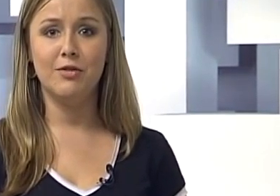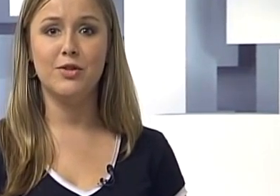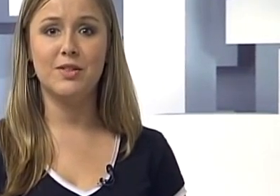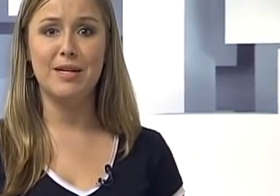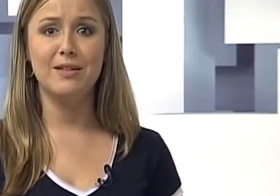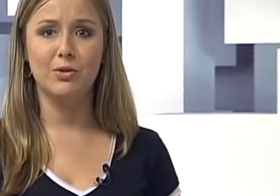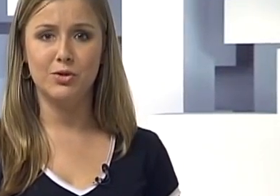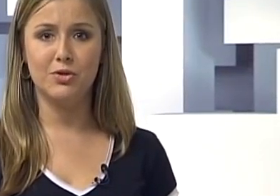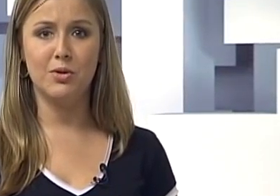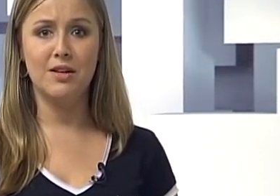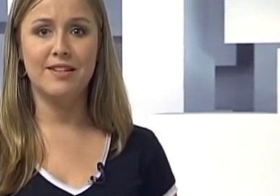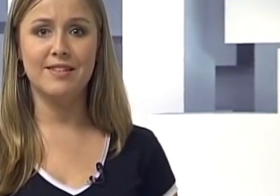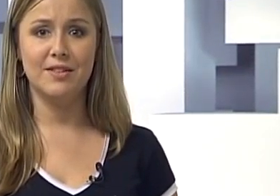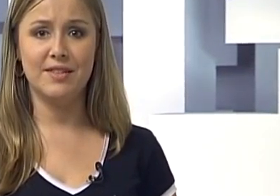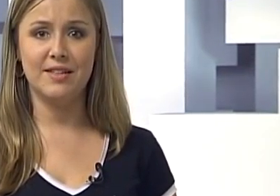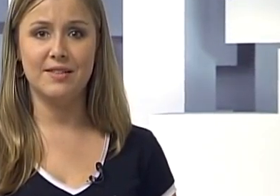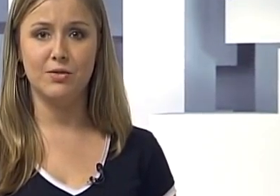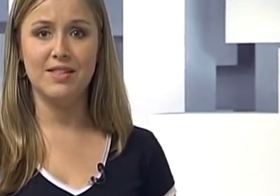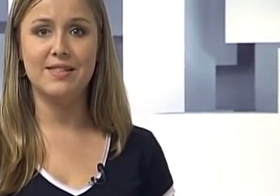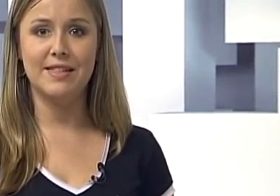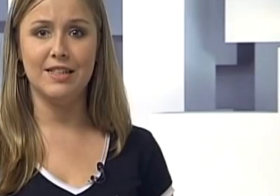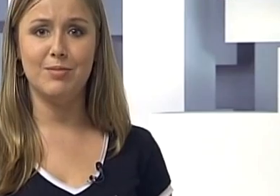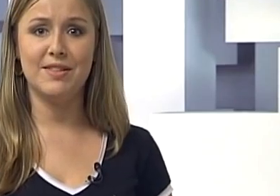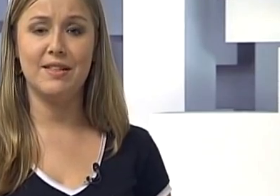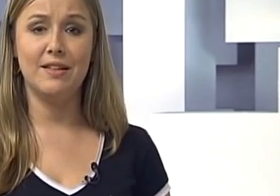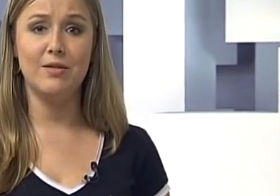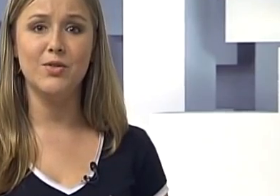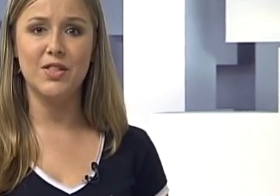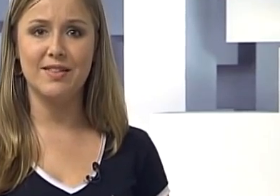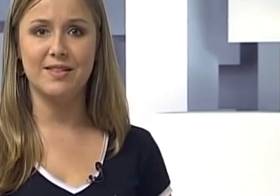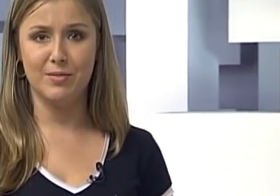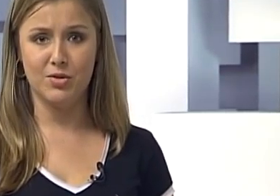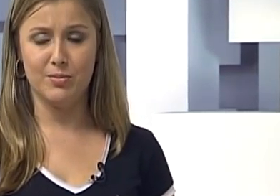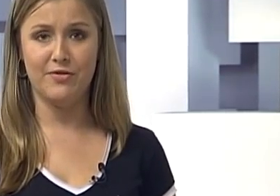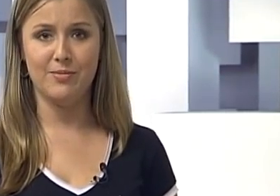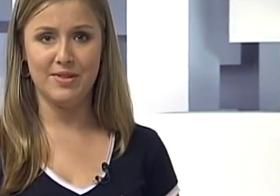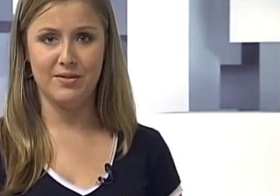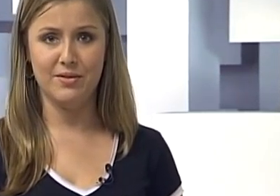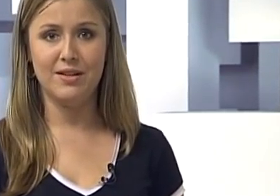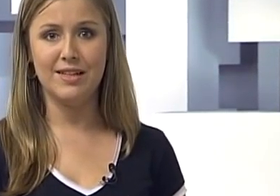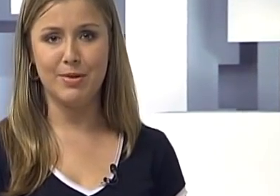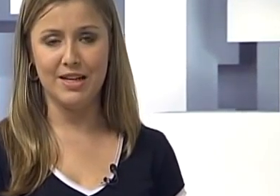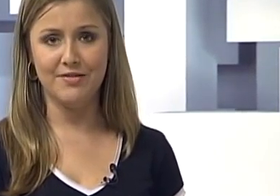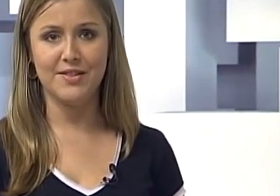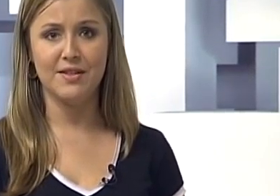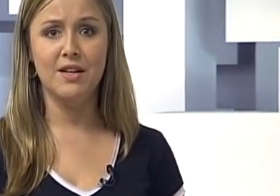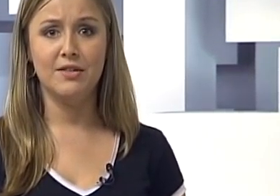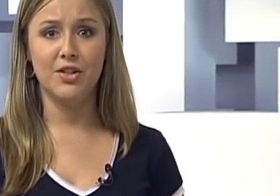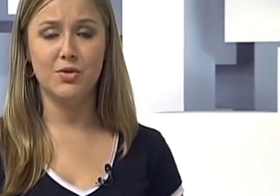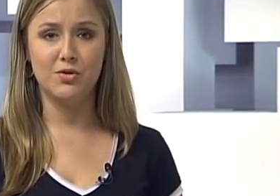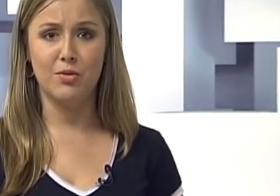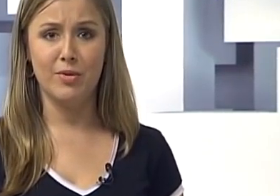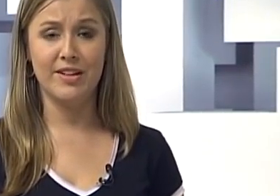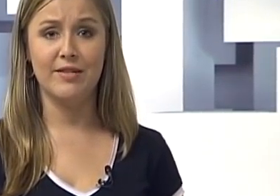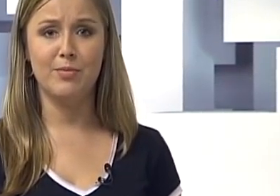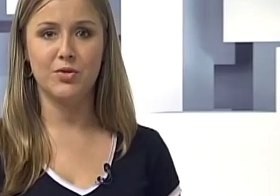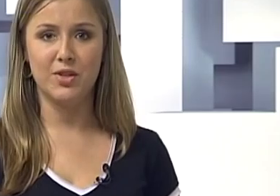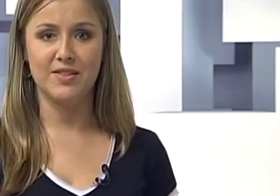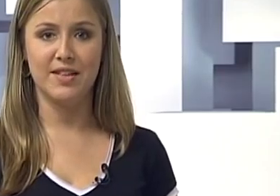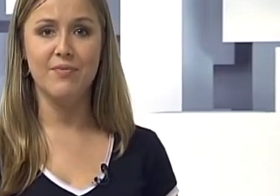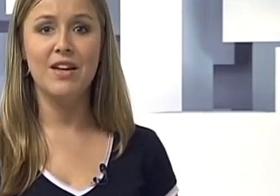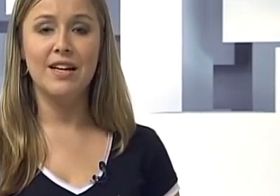livro fosse bem lúdico, trazendo essa questão das sílabas e a consciência também sobre a formação das palavras no nosso idioma, na